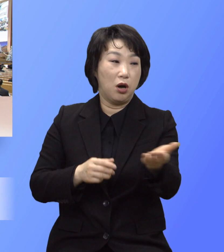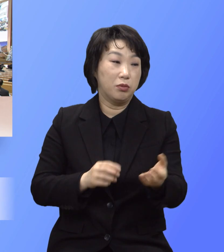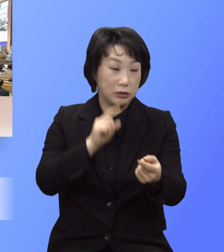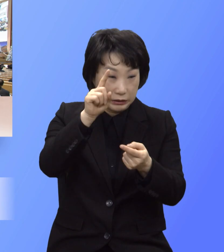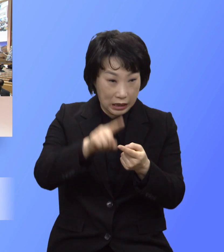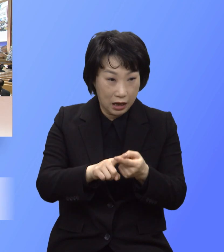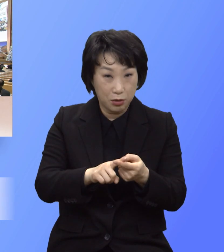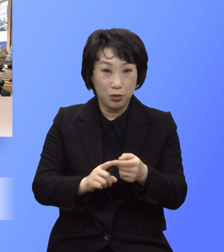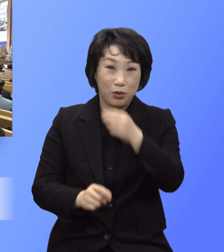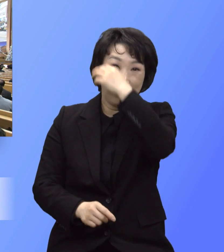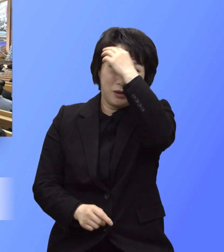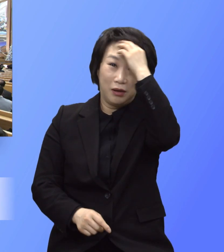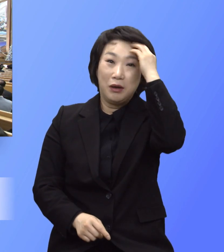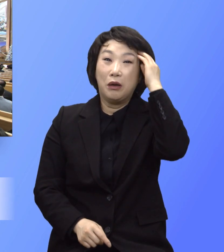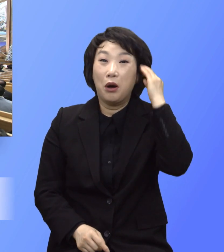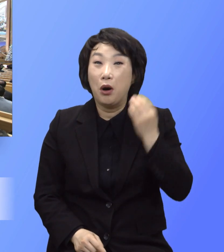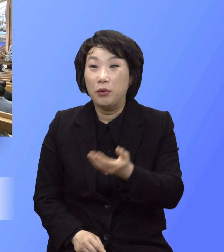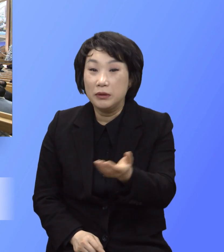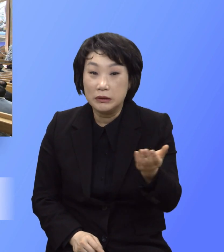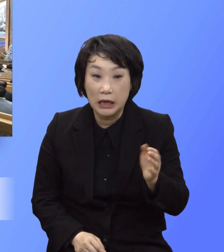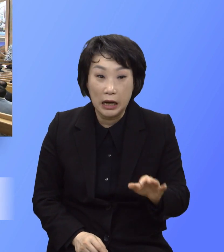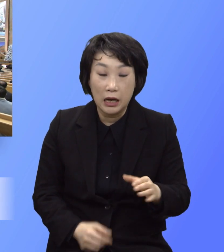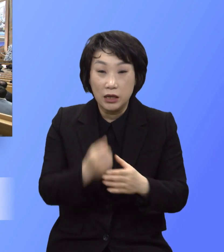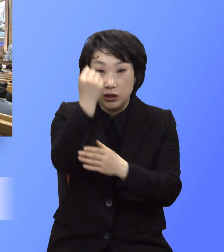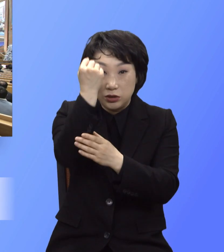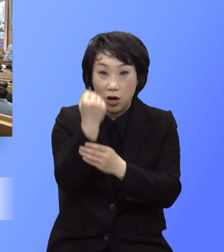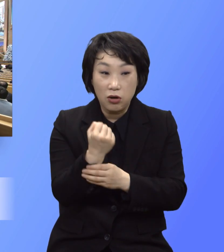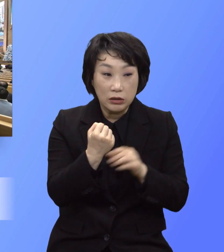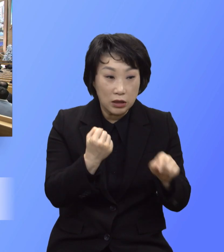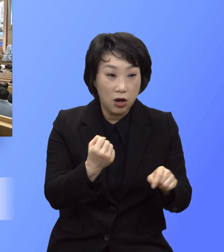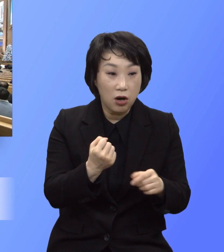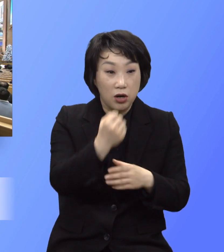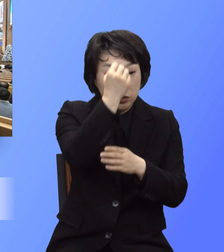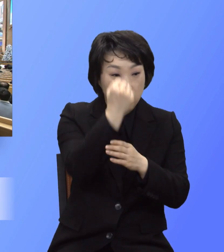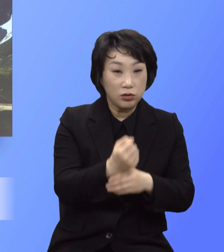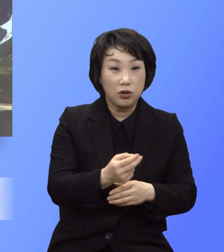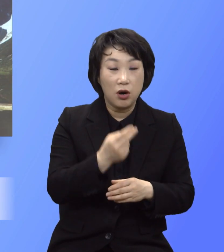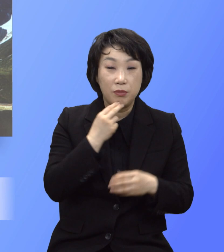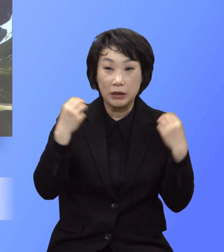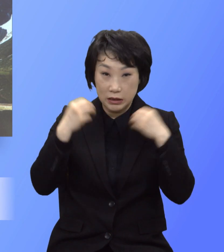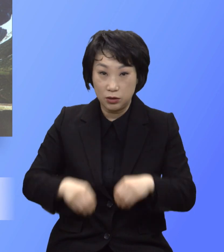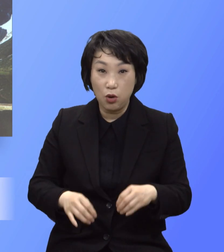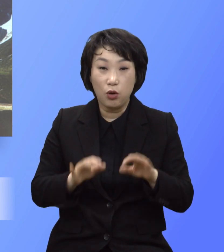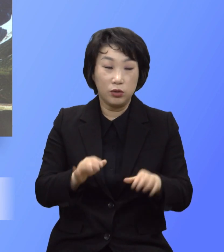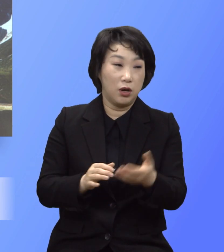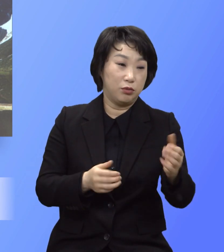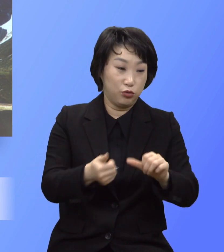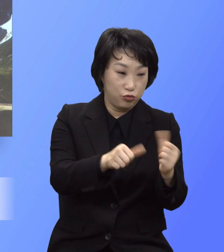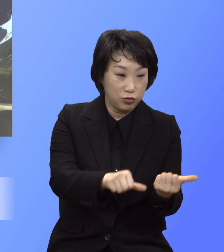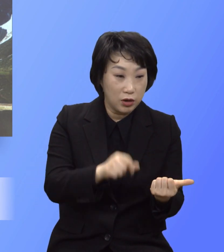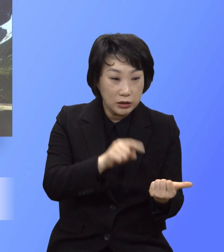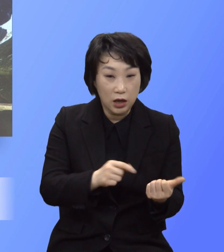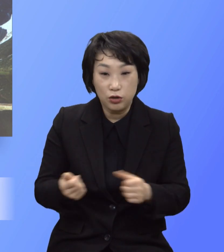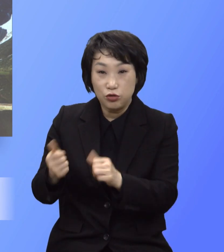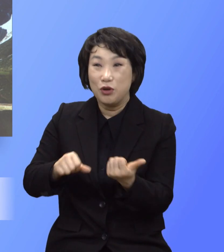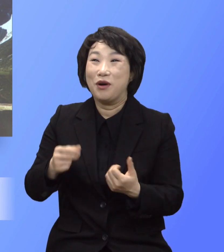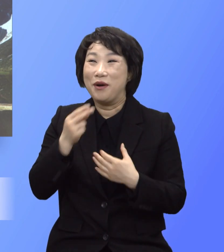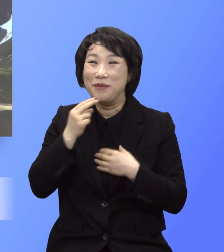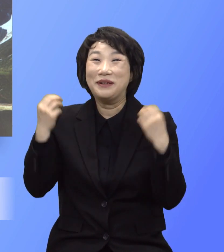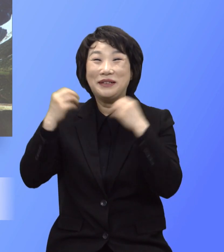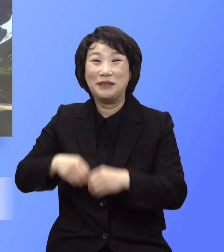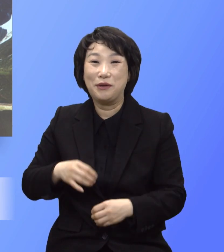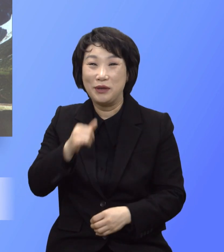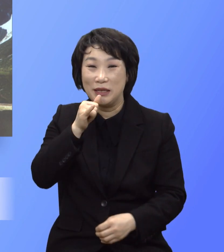응하리라. 자, 썩을 것이 썩지 아니할 것을 입고 죽을 것이 죽지 않을 것을 입는